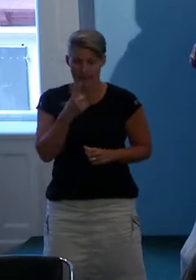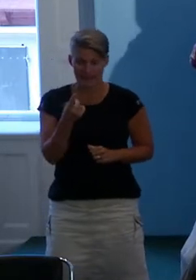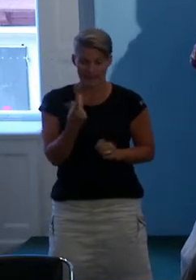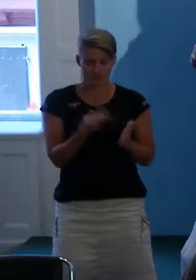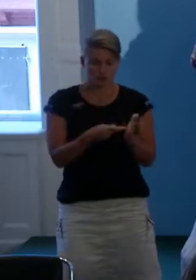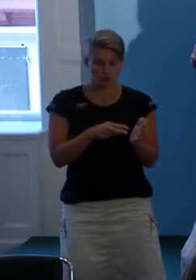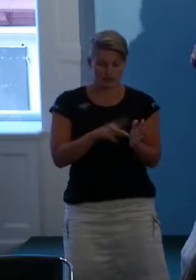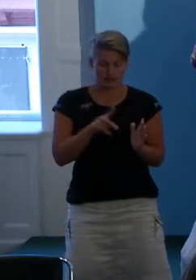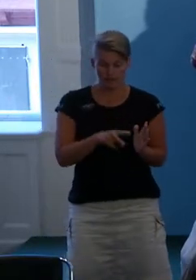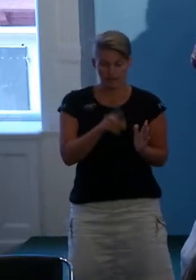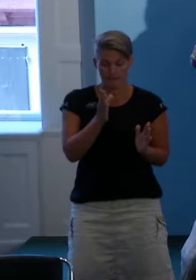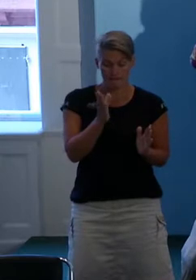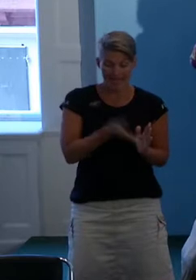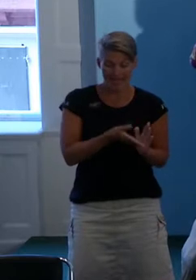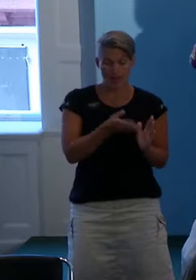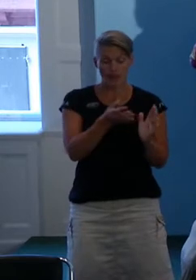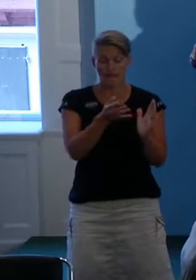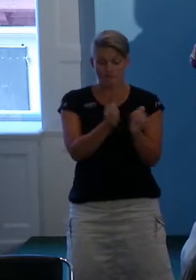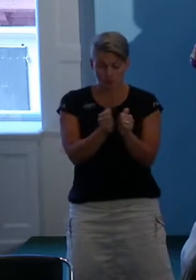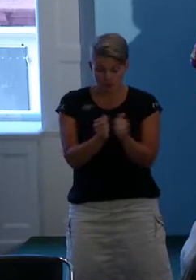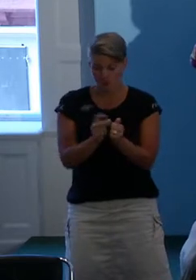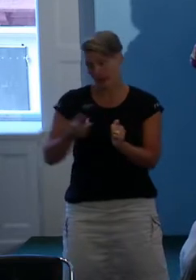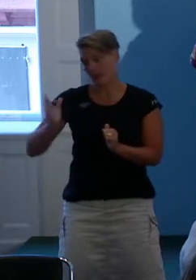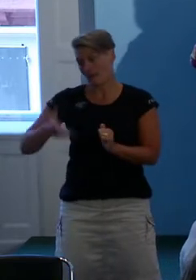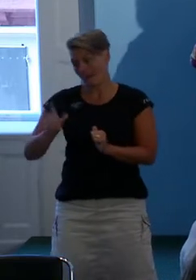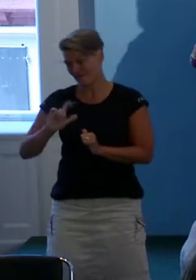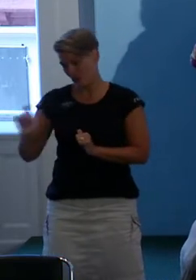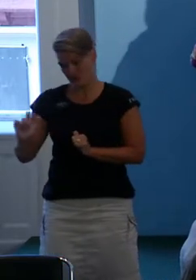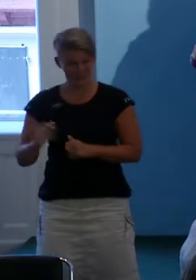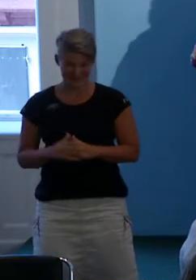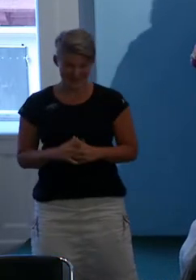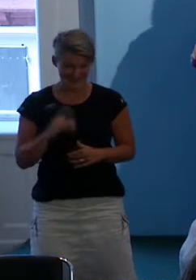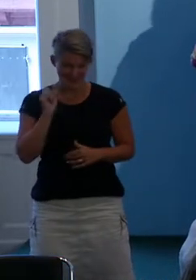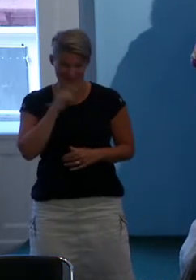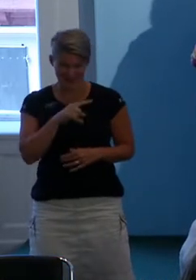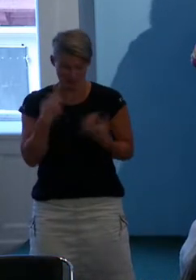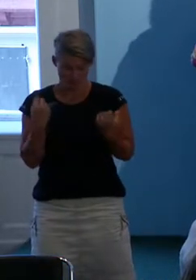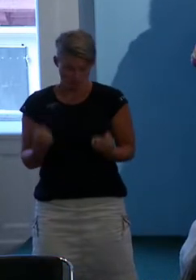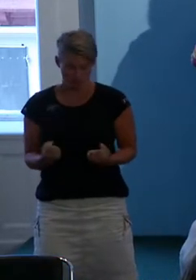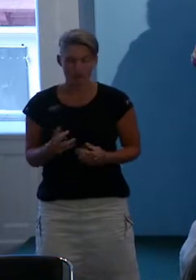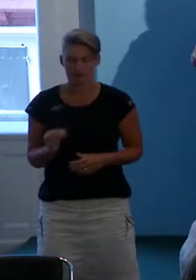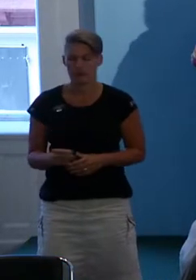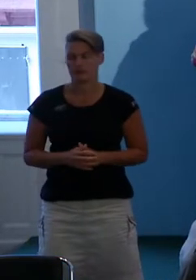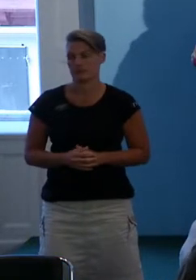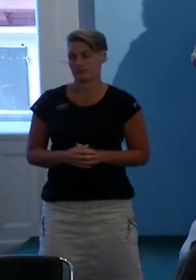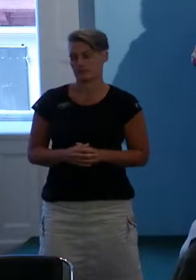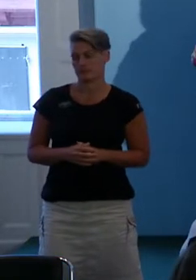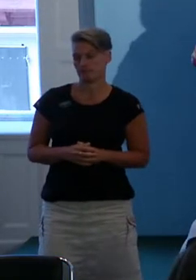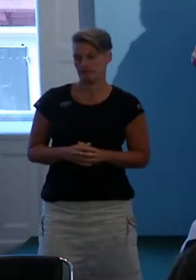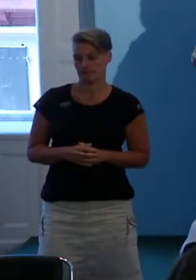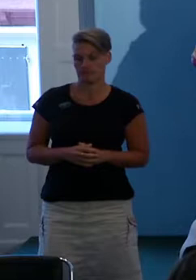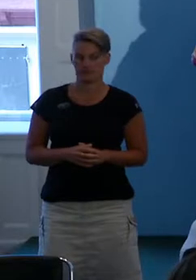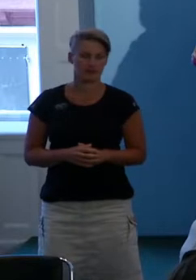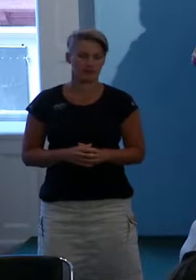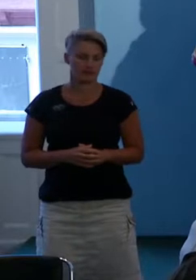per produkt. Nej. Eller företag. Det blir ju extremt tungfota såklart. Lite grann ska vi dra över det här med Vinnova.